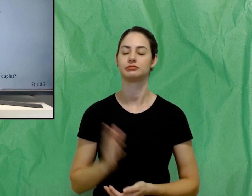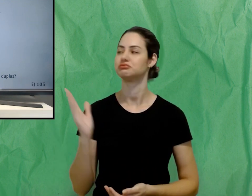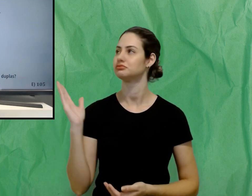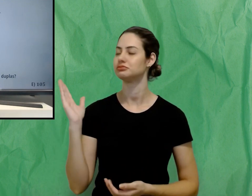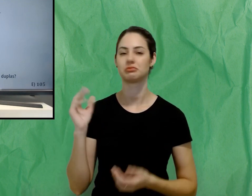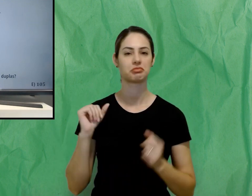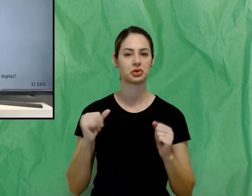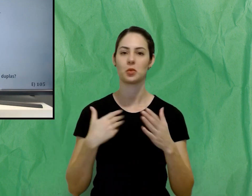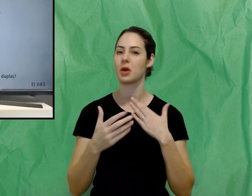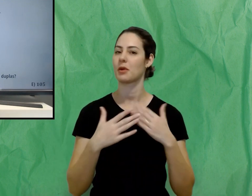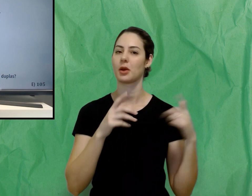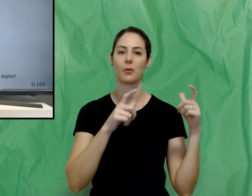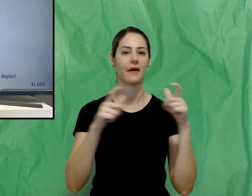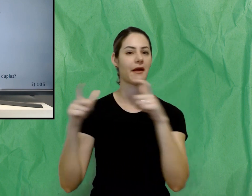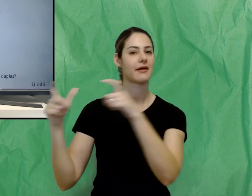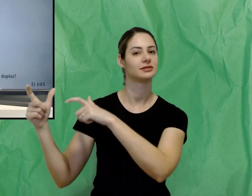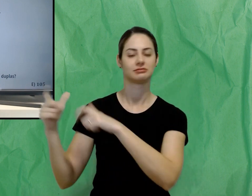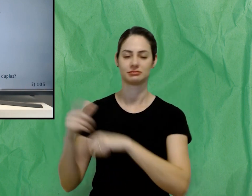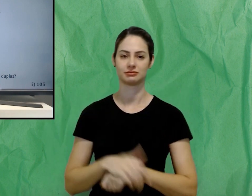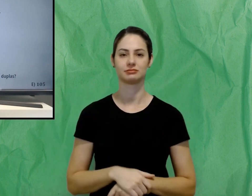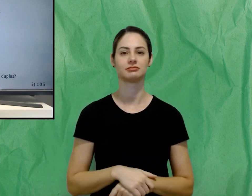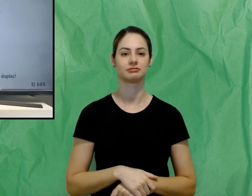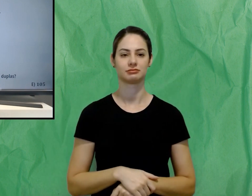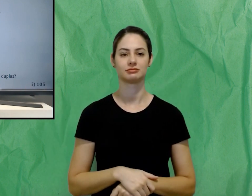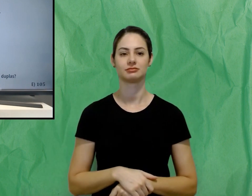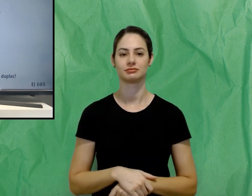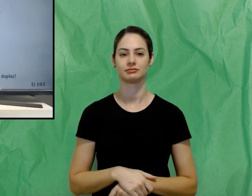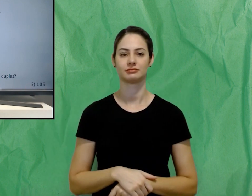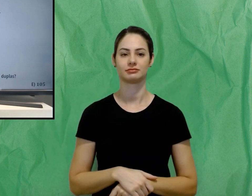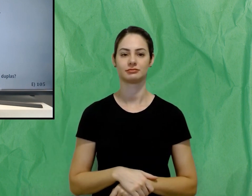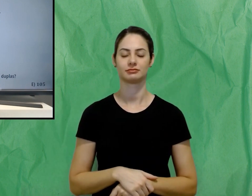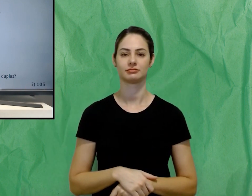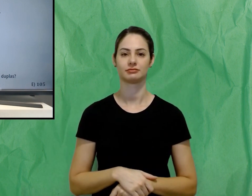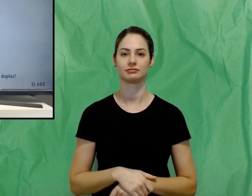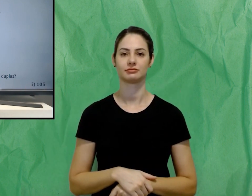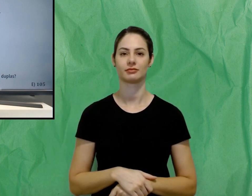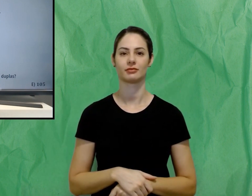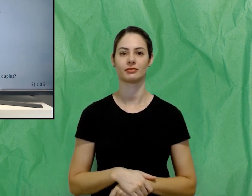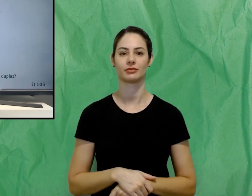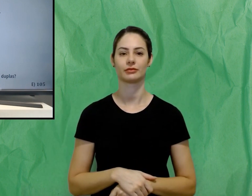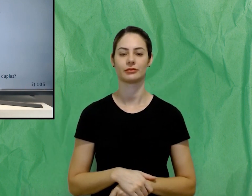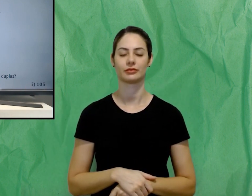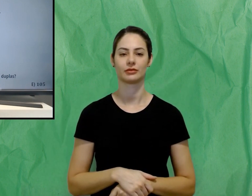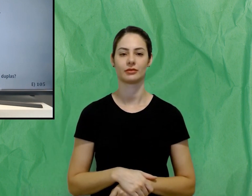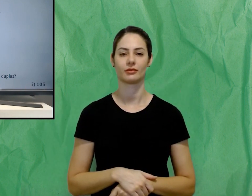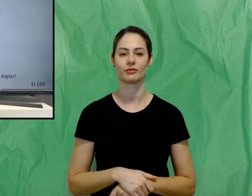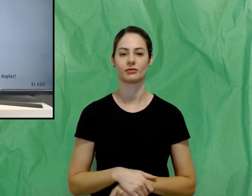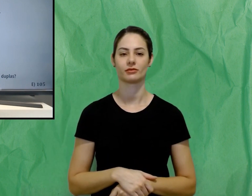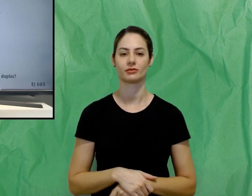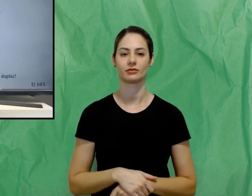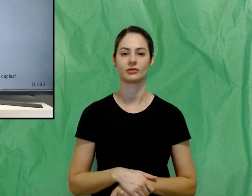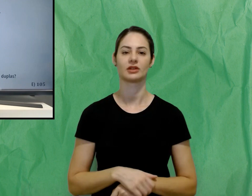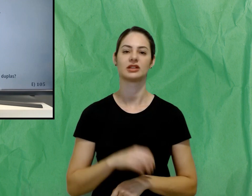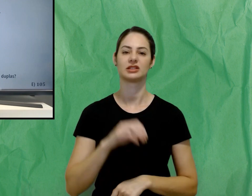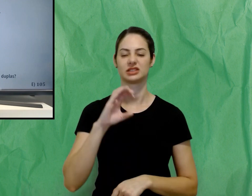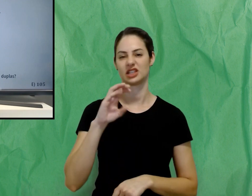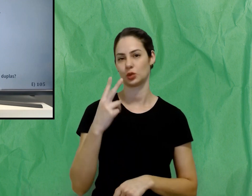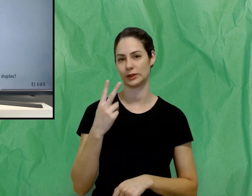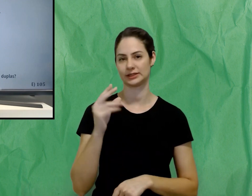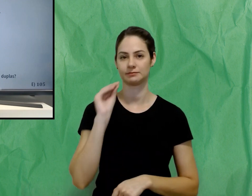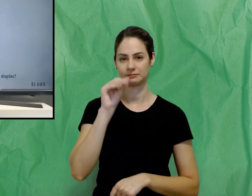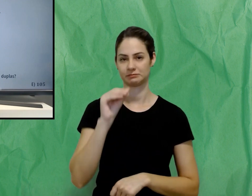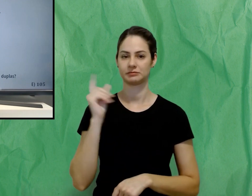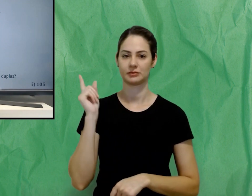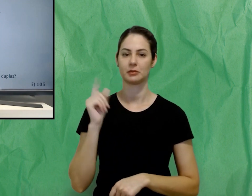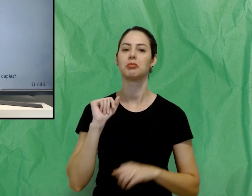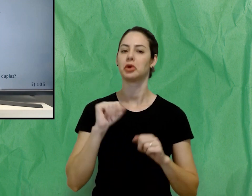ou seja, 6 situações diferentes que contemplam uma única possibilidade. Suponhamos que C2 entrou aqui. Mas ele poderia